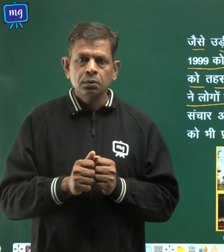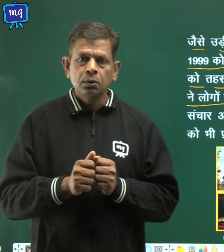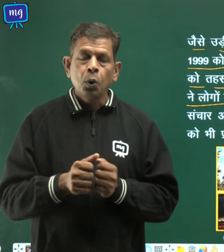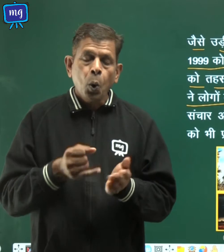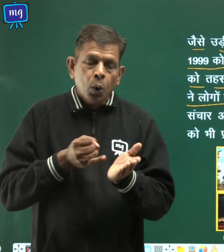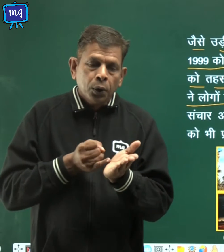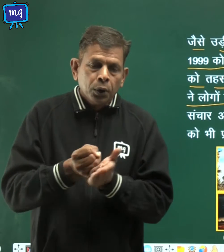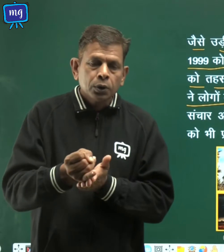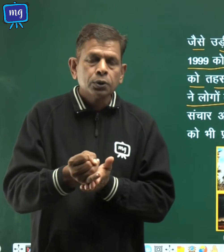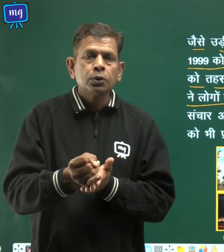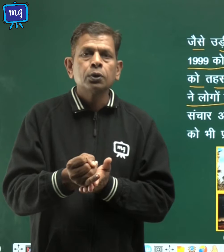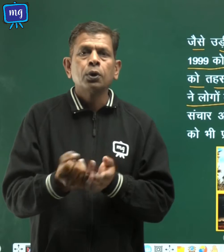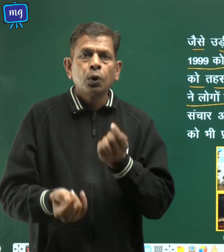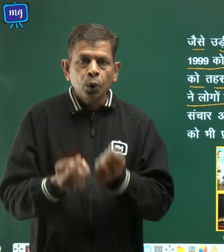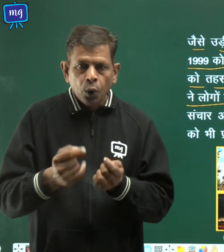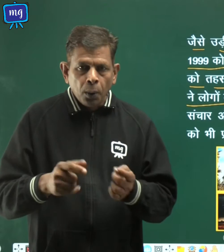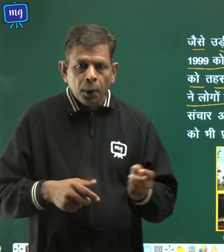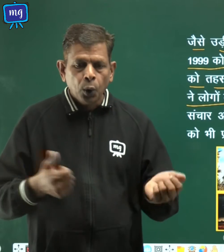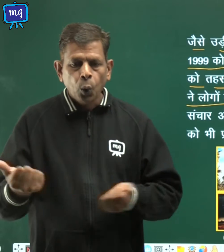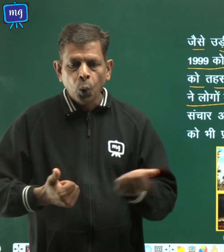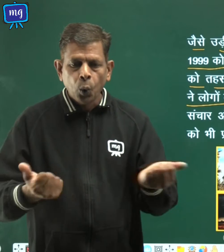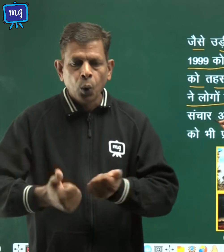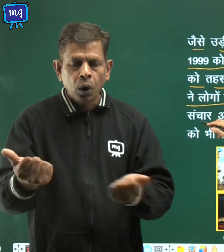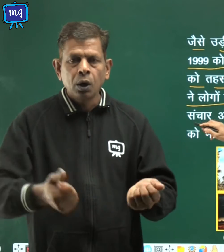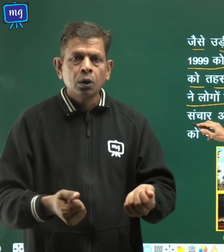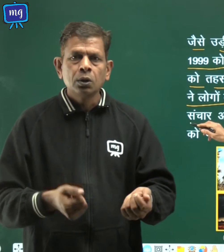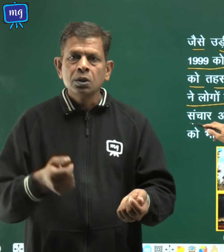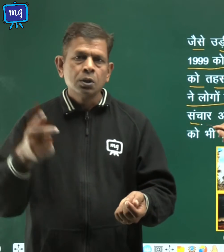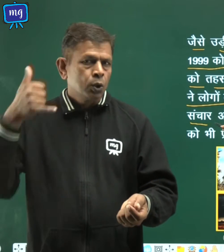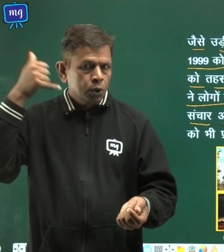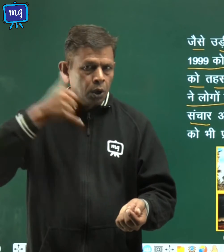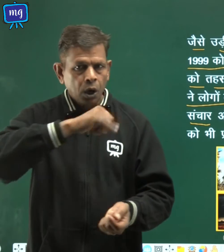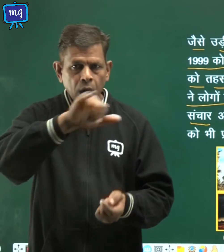कृषि, परिवहन, संचार